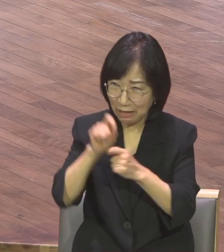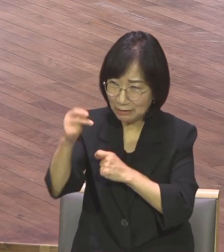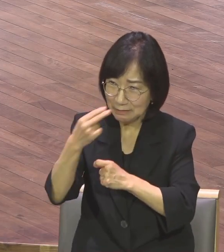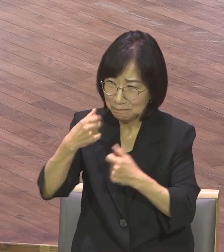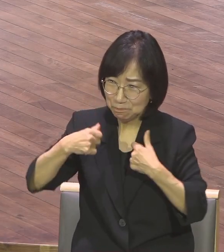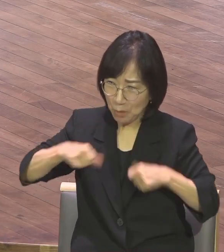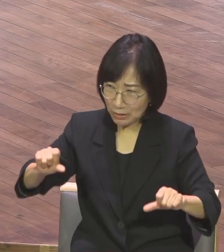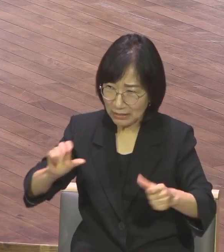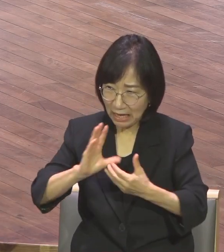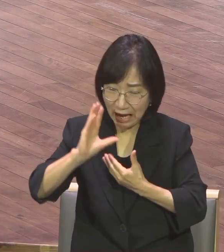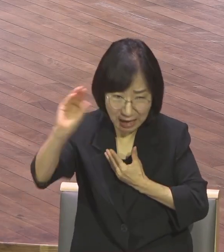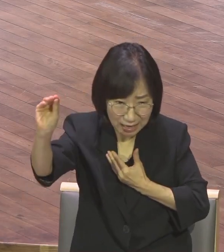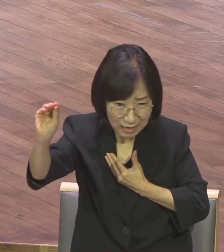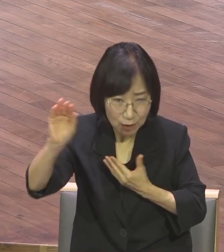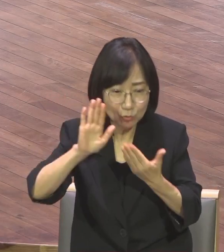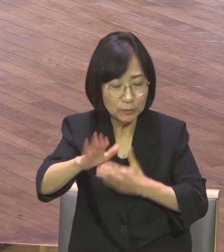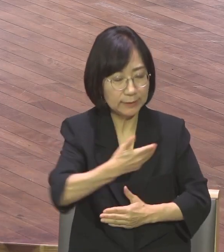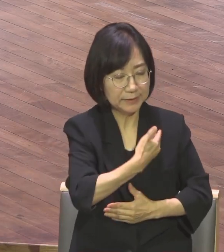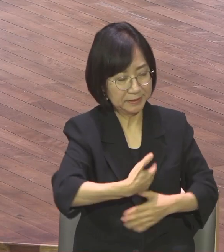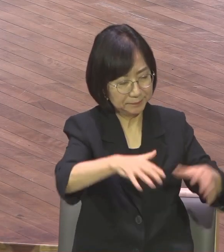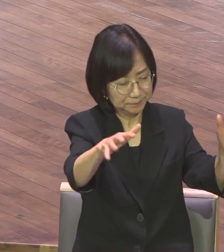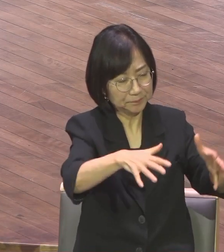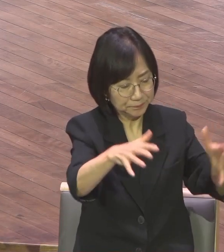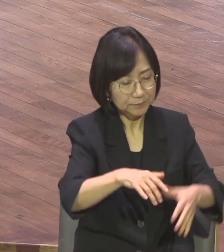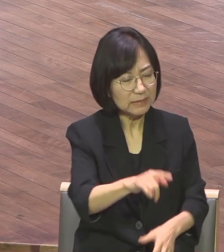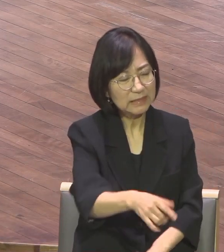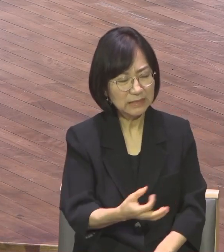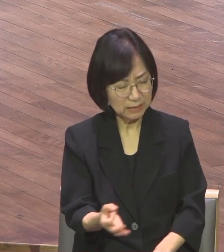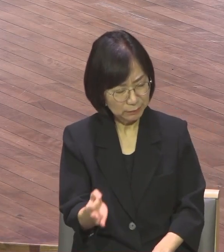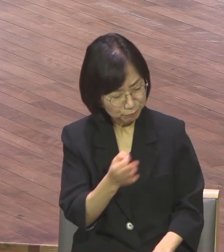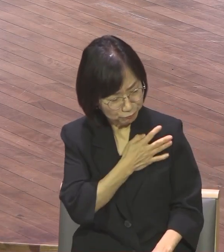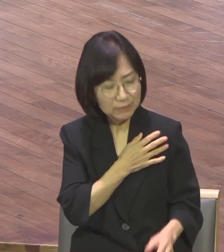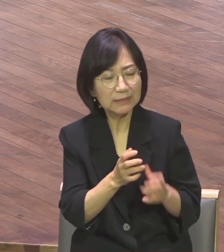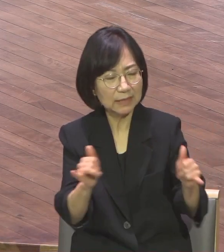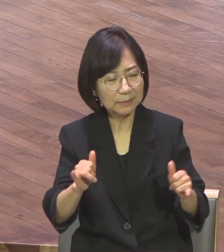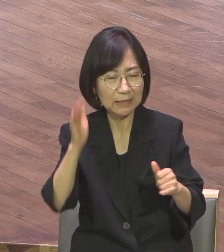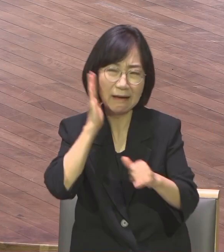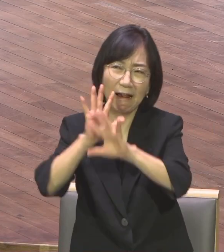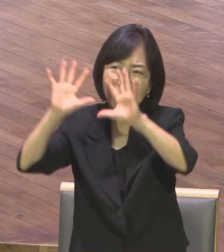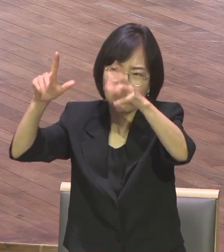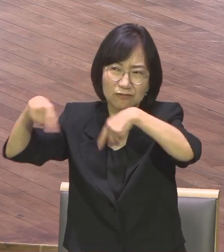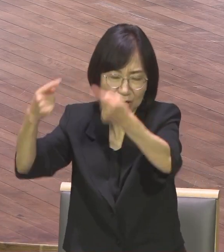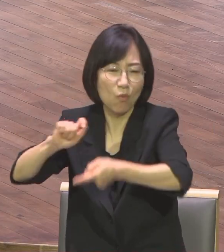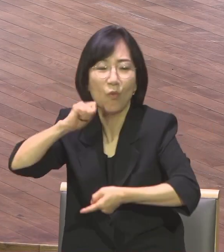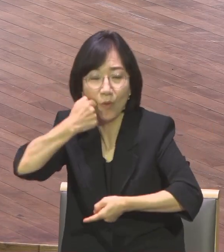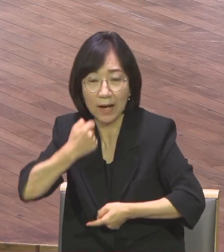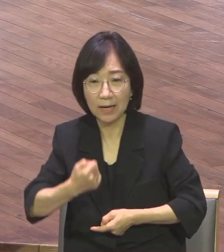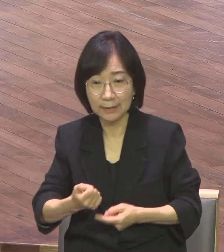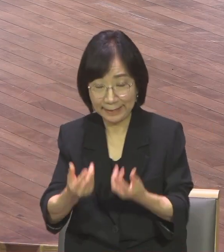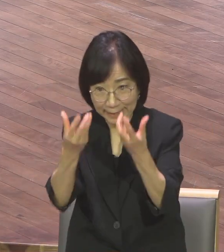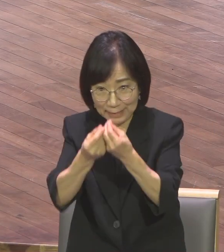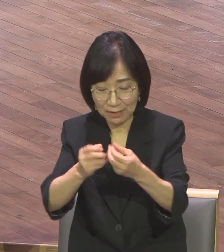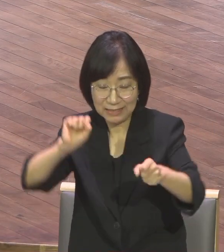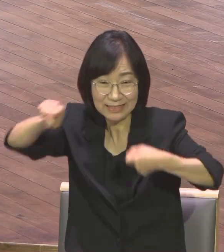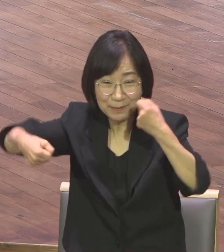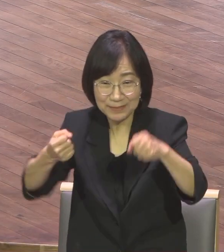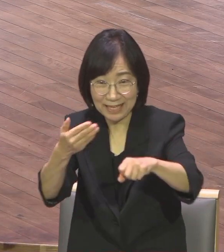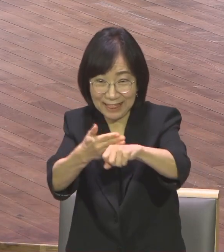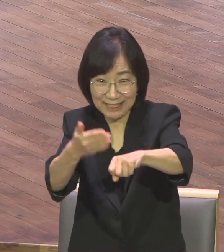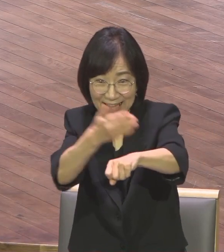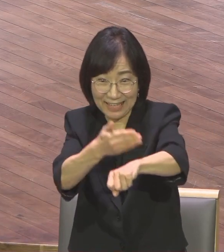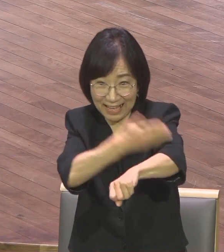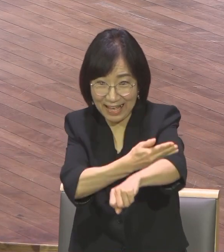자는 하나님의 나라에 들어가기가 심히 어렵다라고 말씀하십니다. 낙타가 바늘 귀에 들어가는